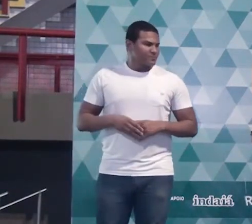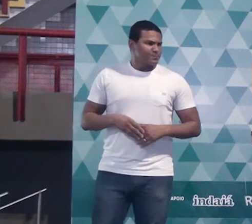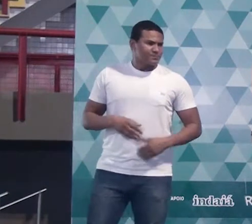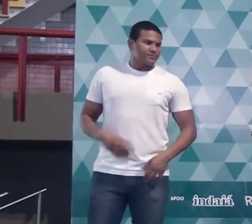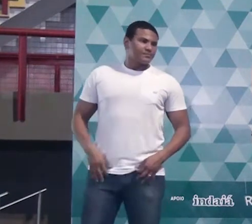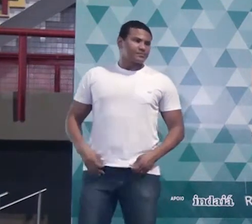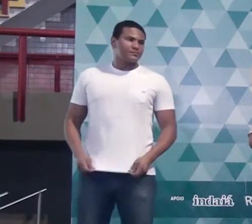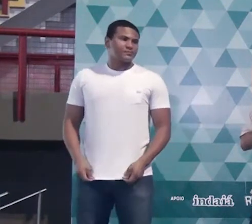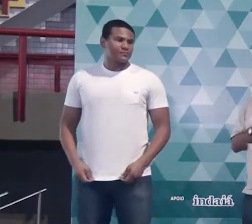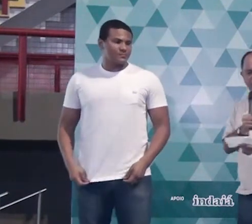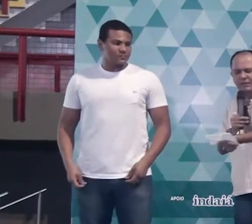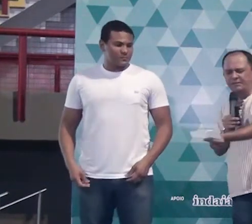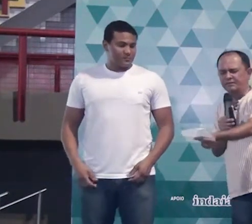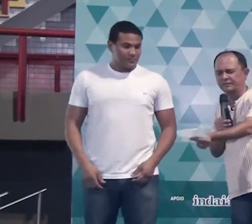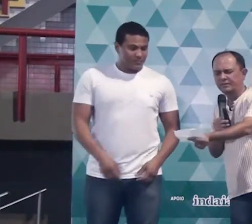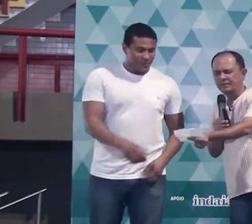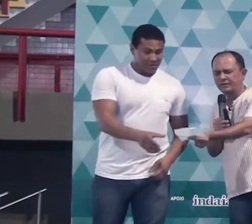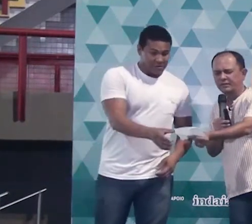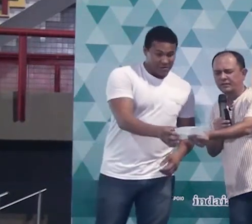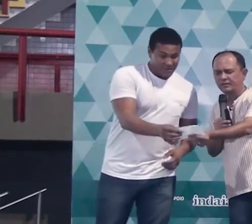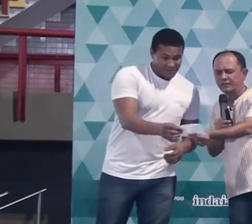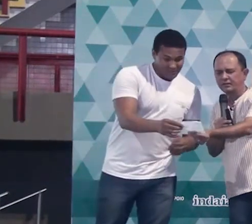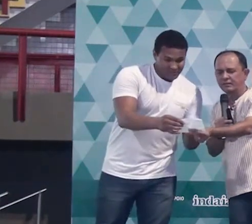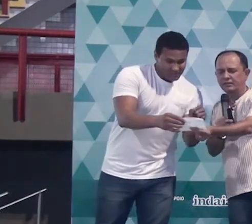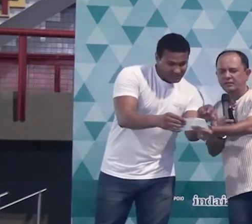fica... Como é que fica o quê? Como